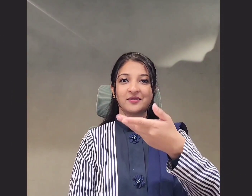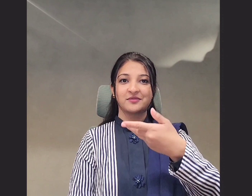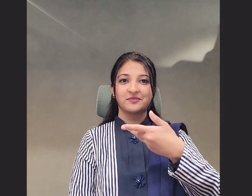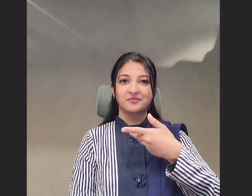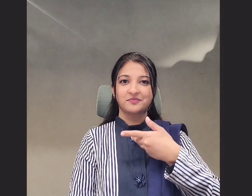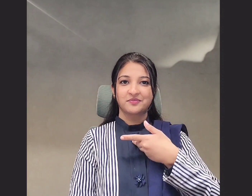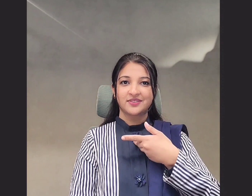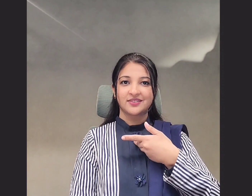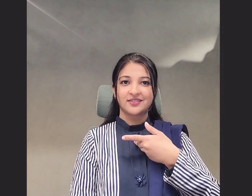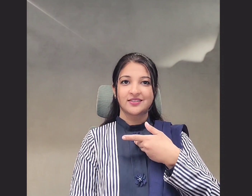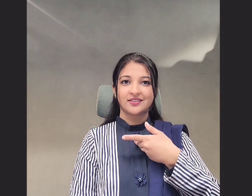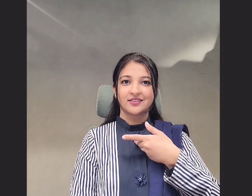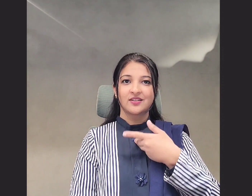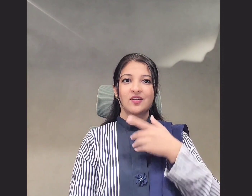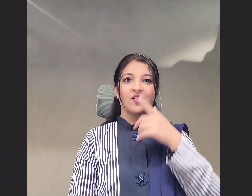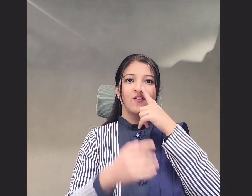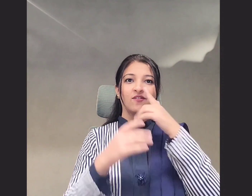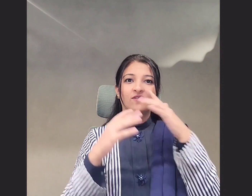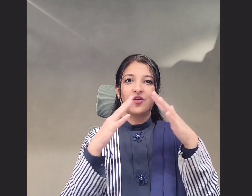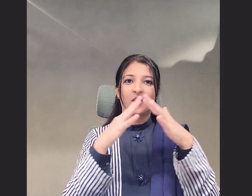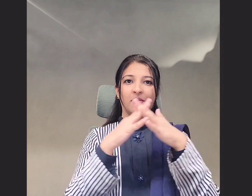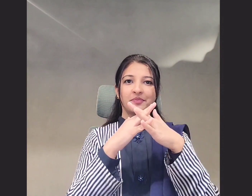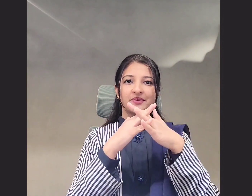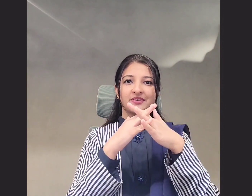हम सब ख्वातीन हैं।